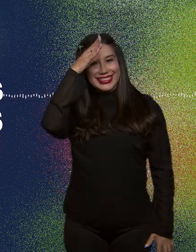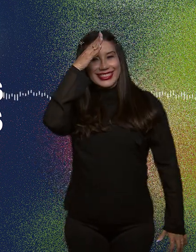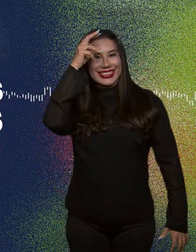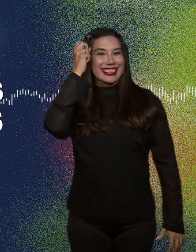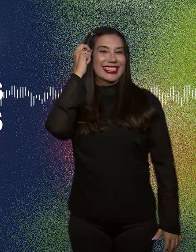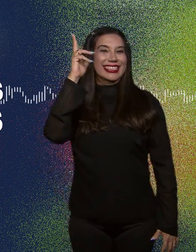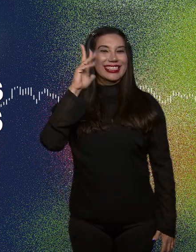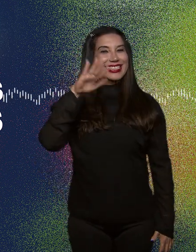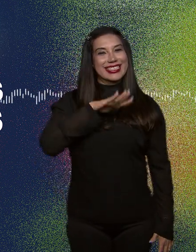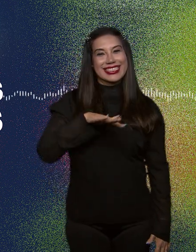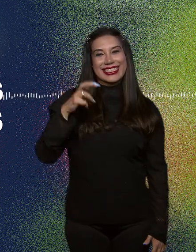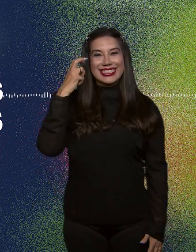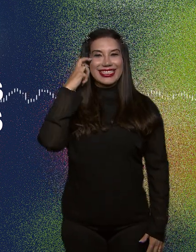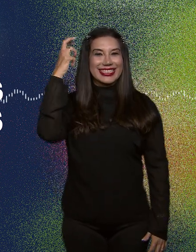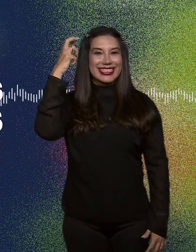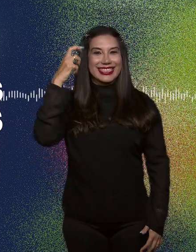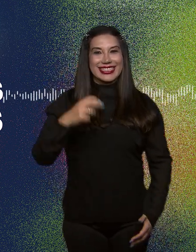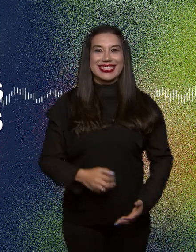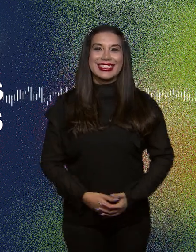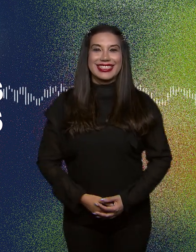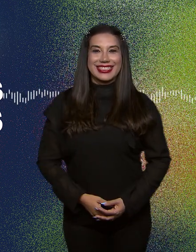sabidas.